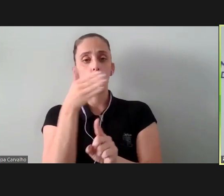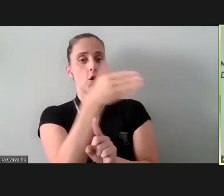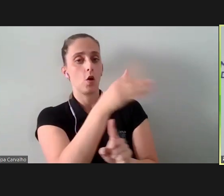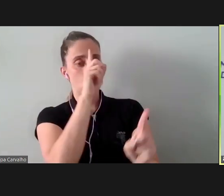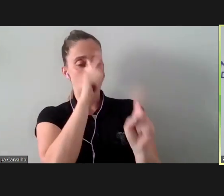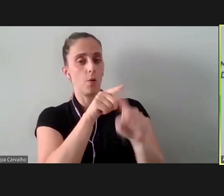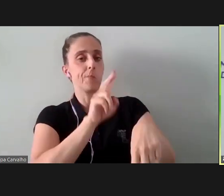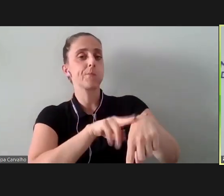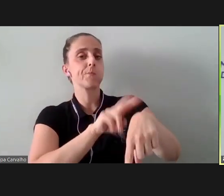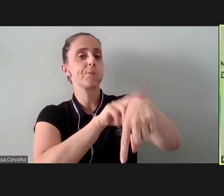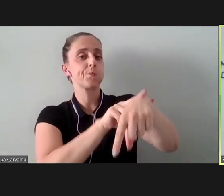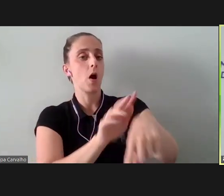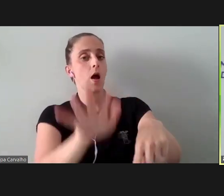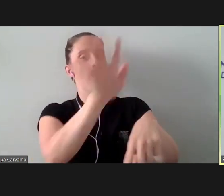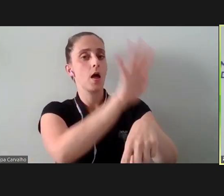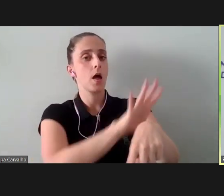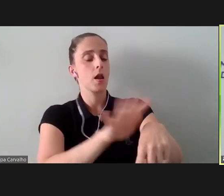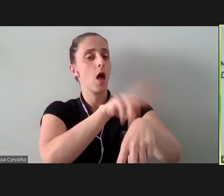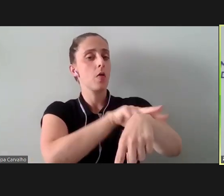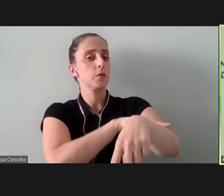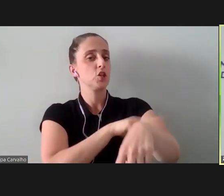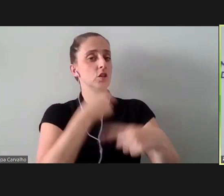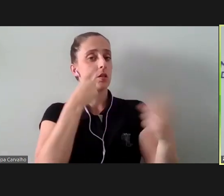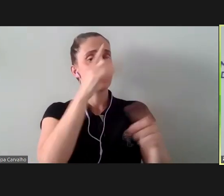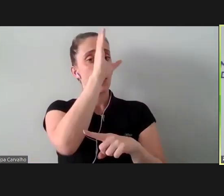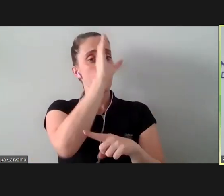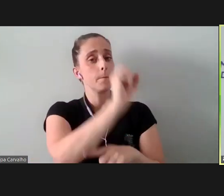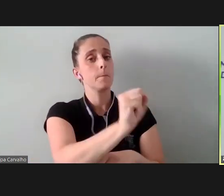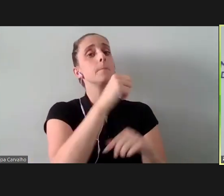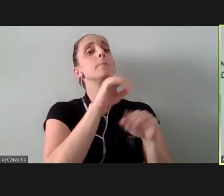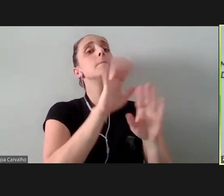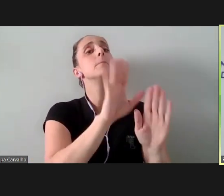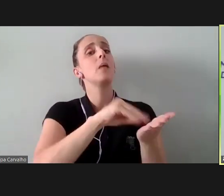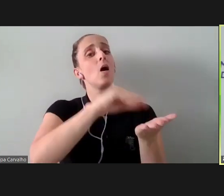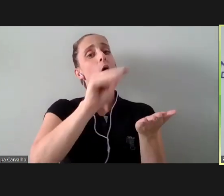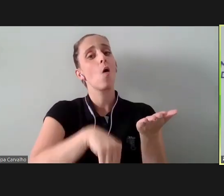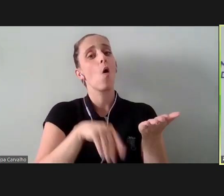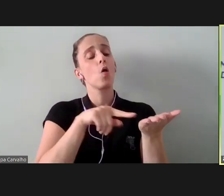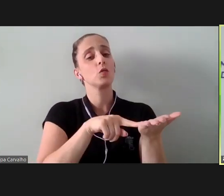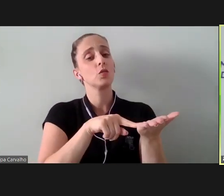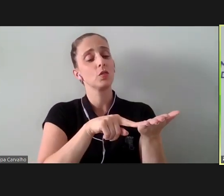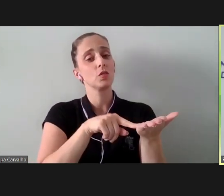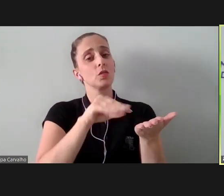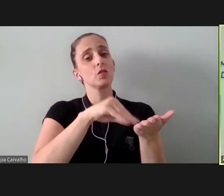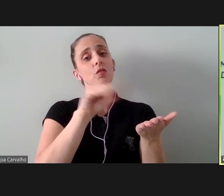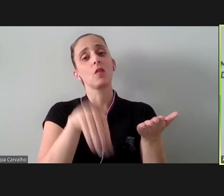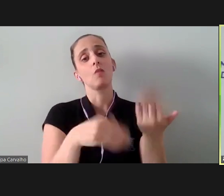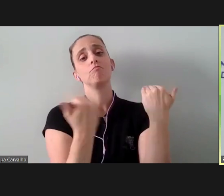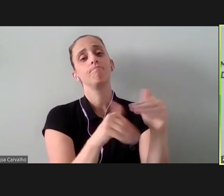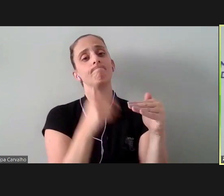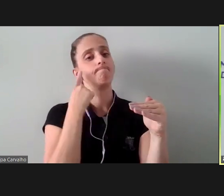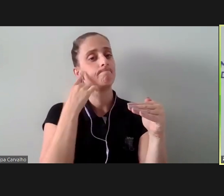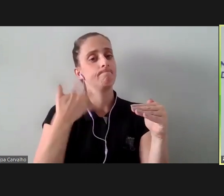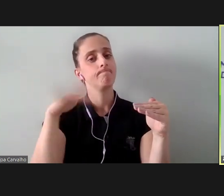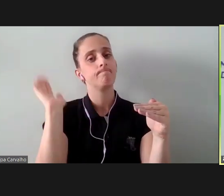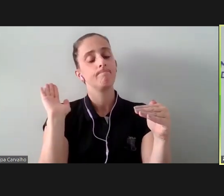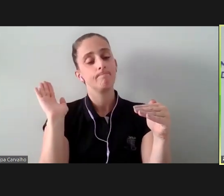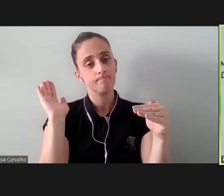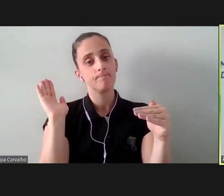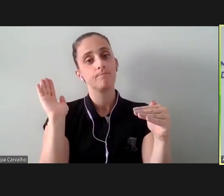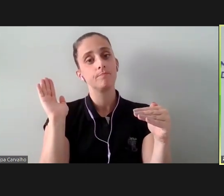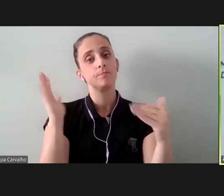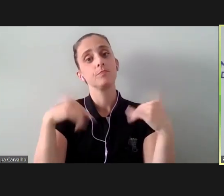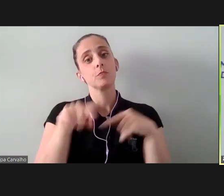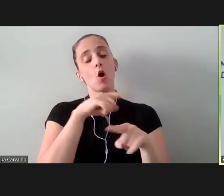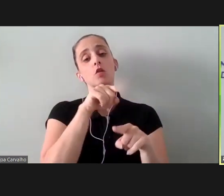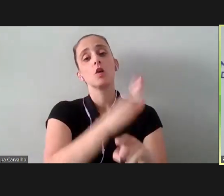senhora Diretora Nacional da Administração Pública, mas o contrato de gestão da mesma caducou e por estarmos em processo